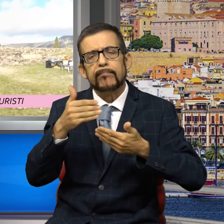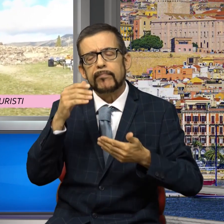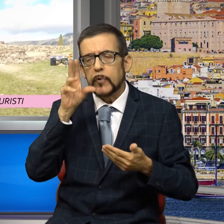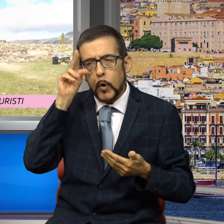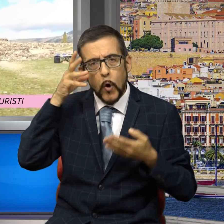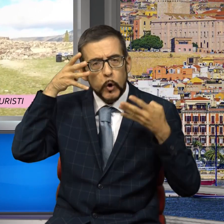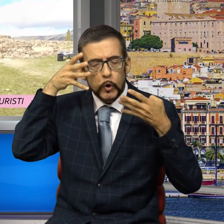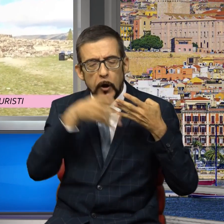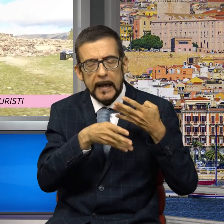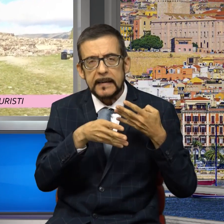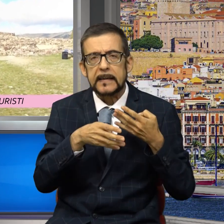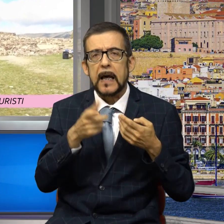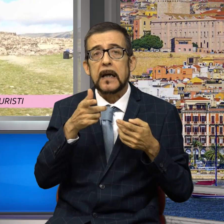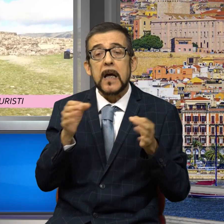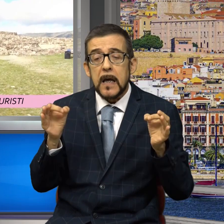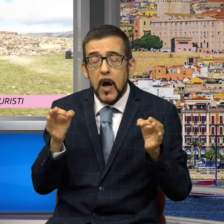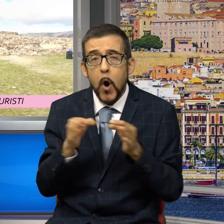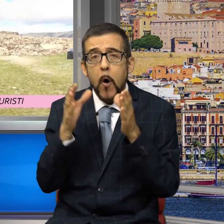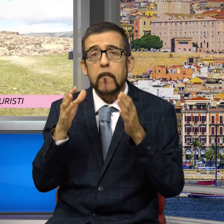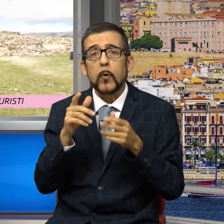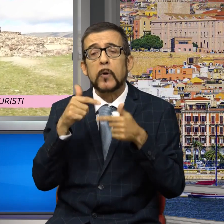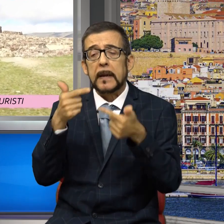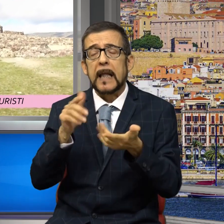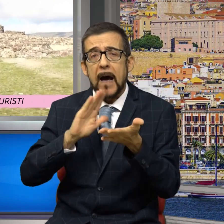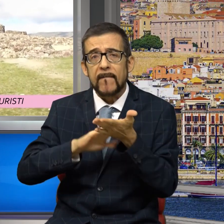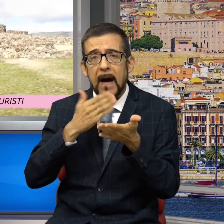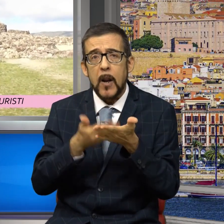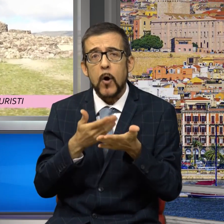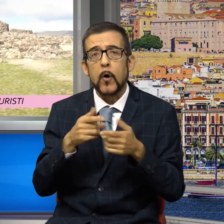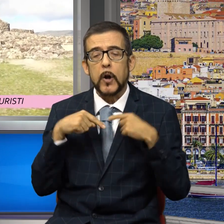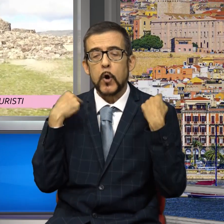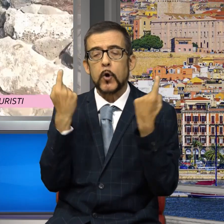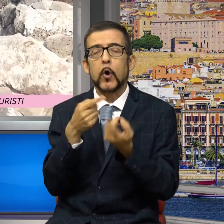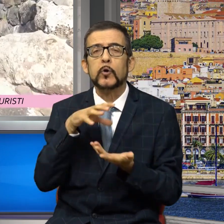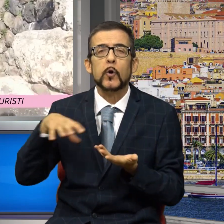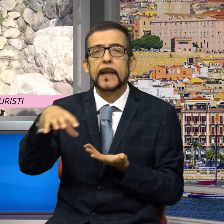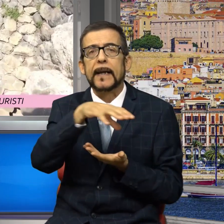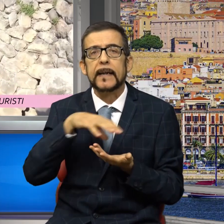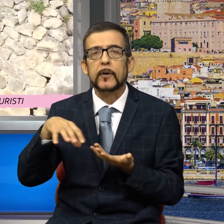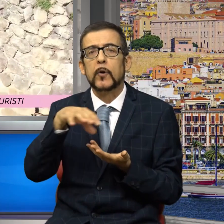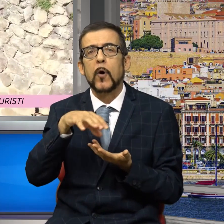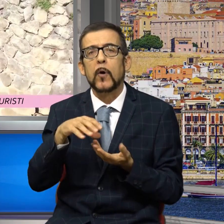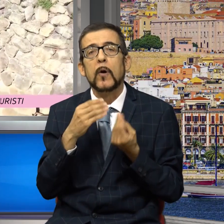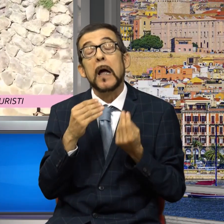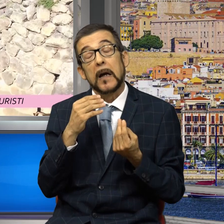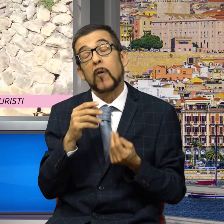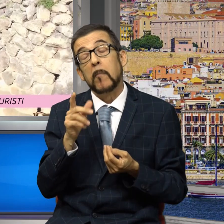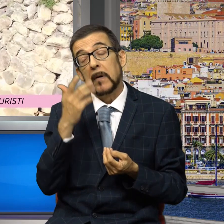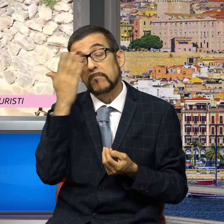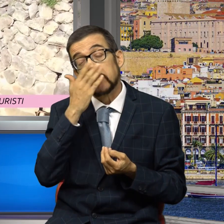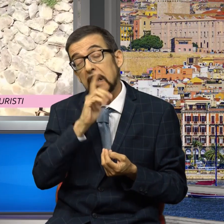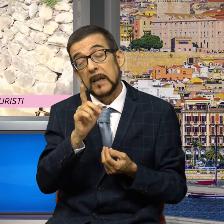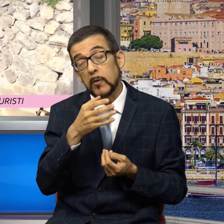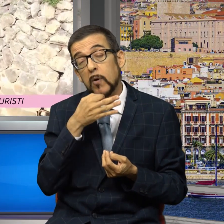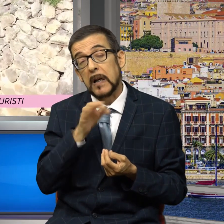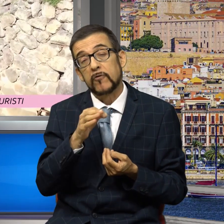archeologico e un'opportunità di valorizzare il nostro territorio. E come dargli torto.